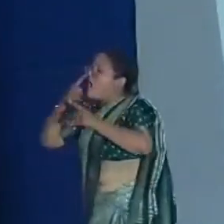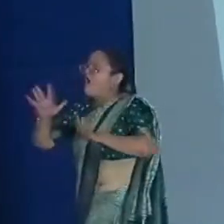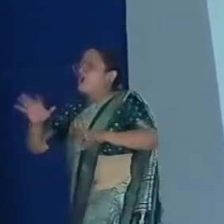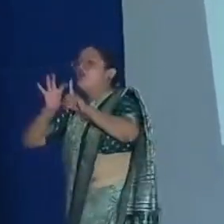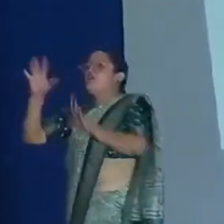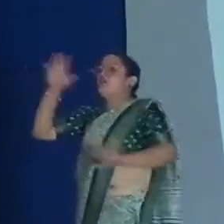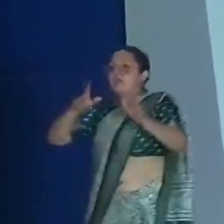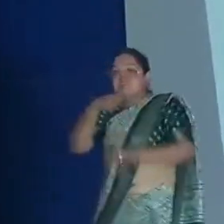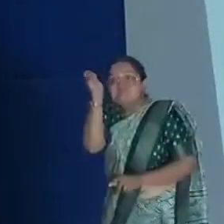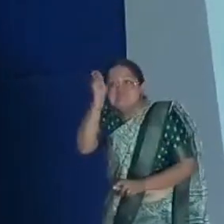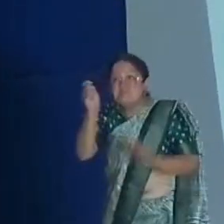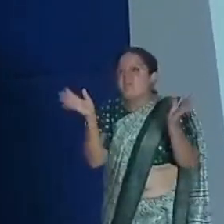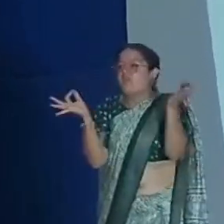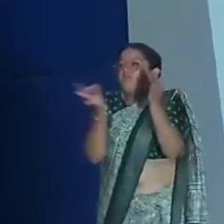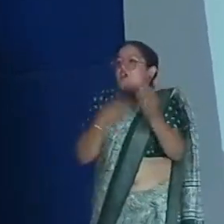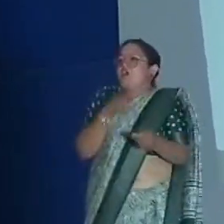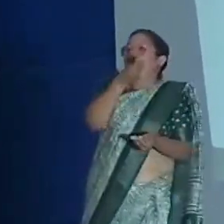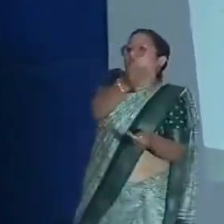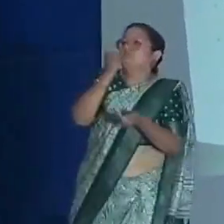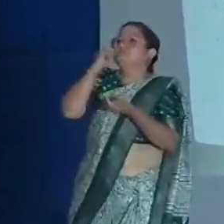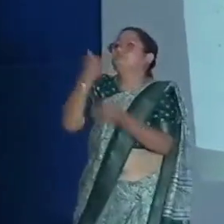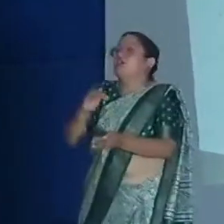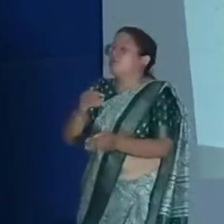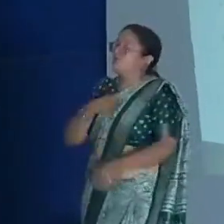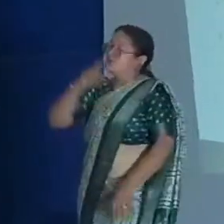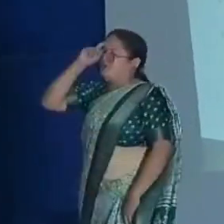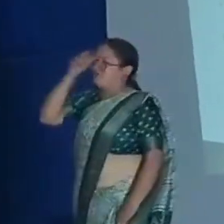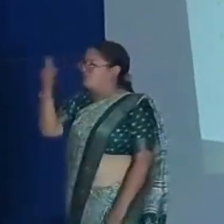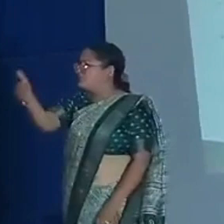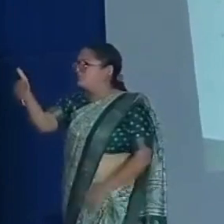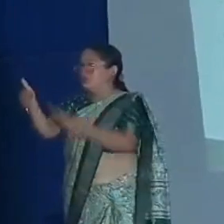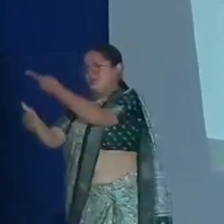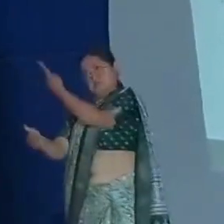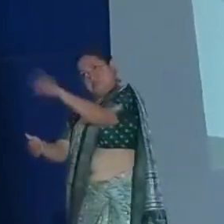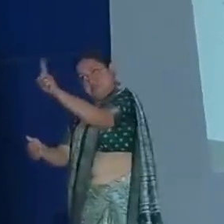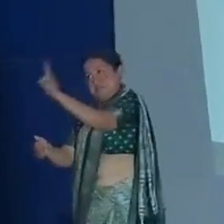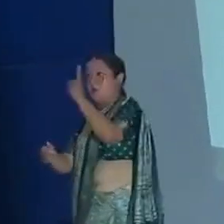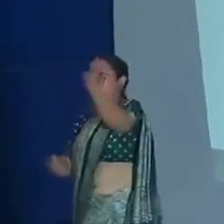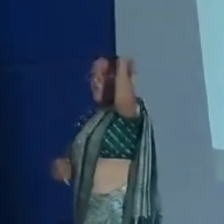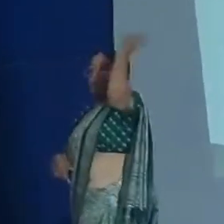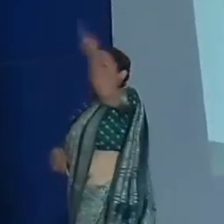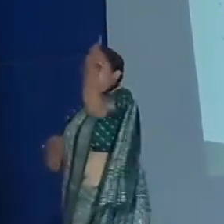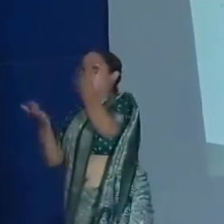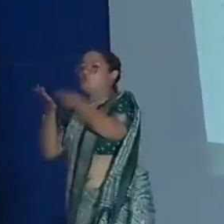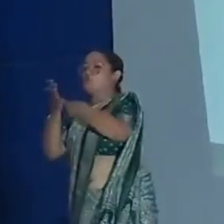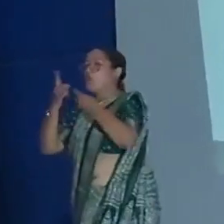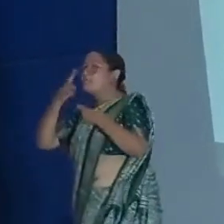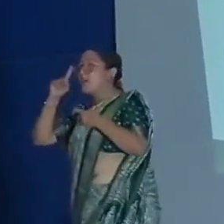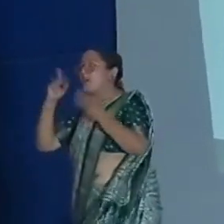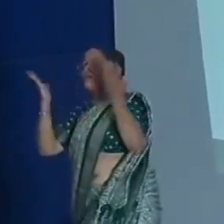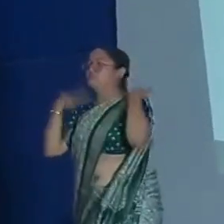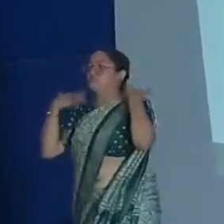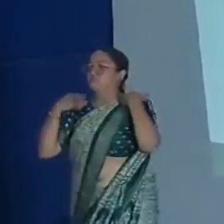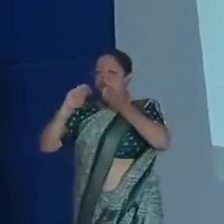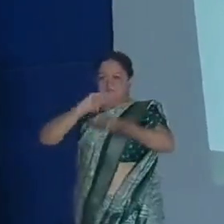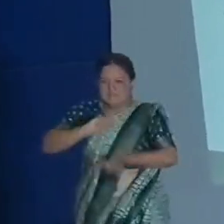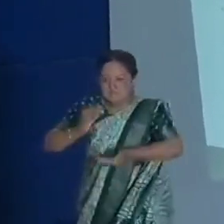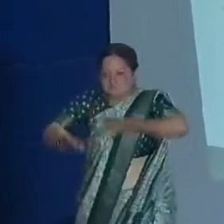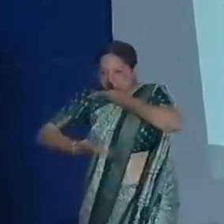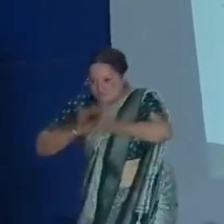मम्मी डर जाती है, उसकी माँ डर जाती है, इसलिए वो चाकू से उनको डराती धमकाती है, मतलब वीडियो कॉल पर बोलती है कि वो एटलीस्ट ये हरकतें